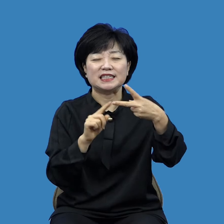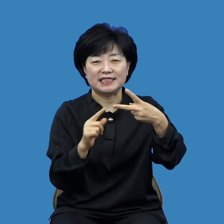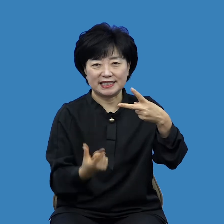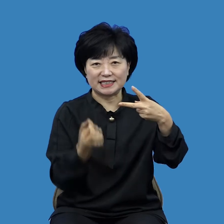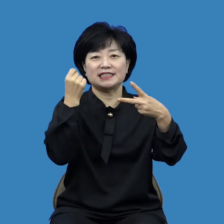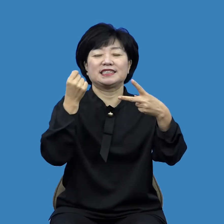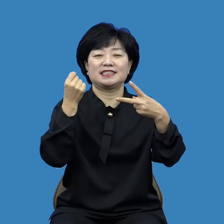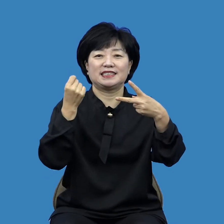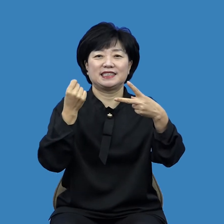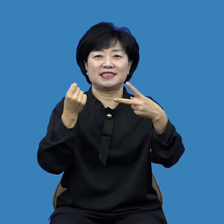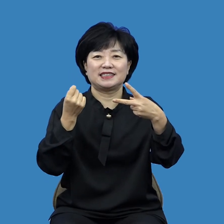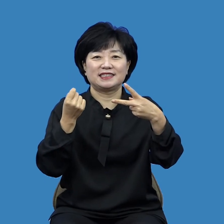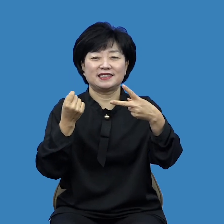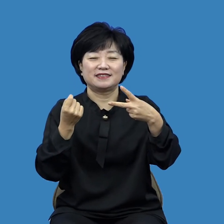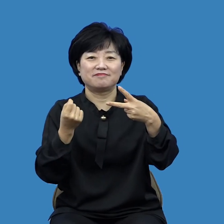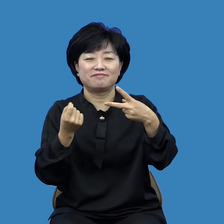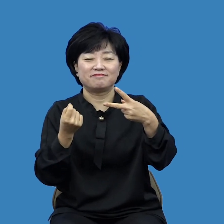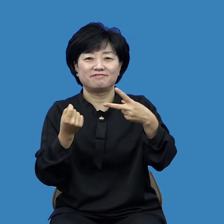돼요. 즉시.